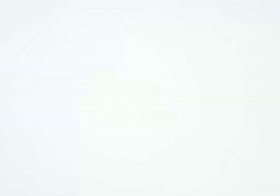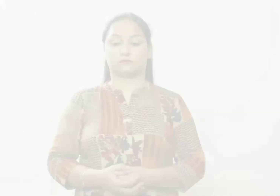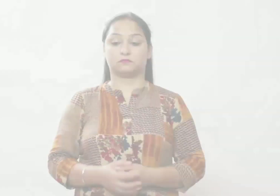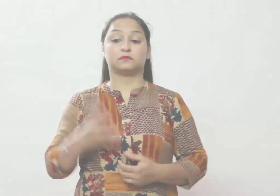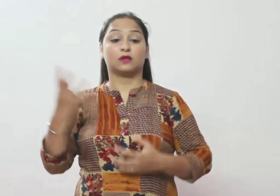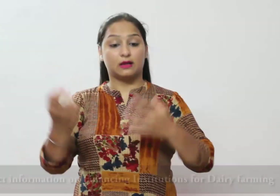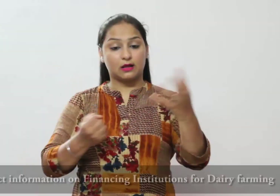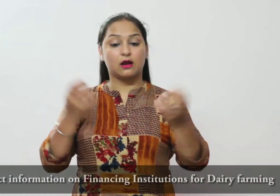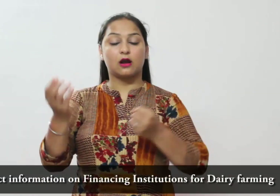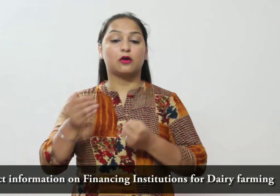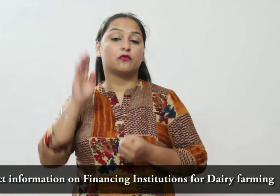करें।